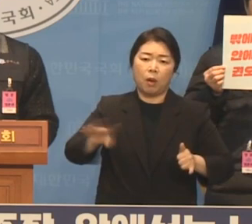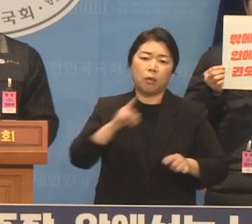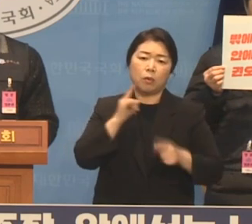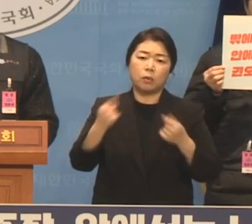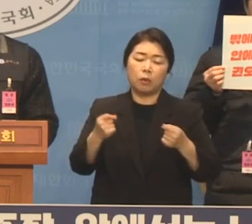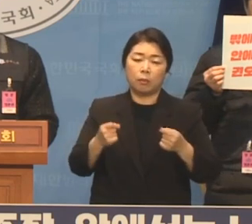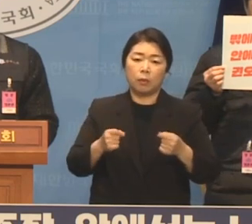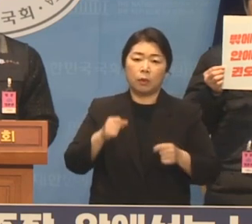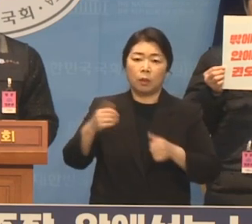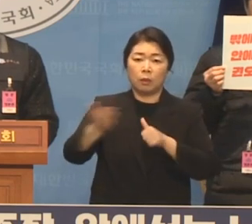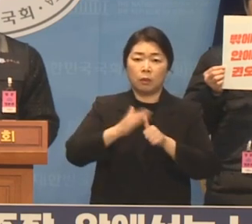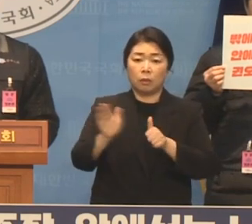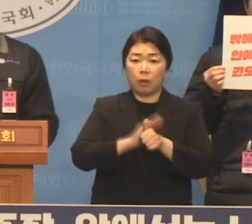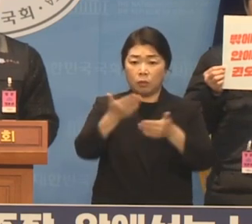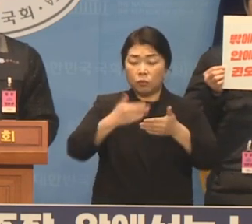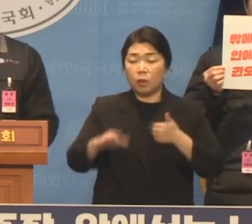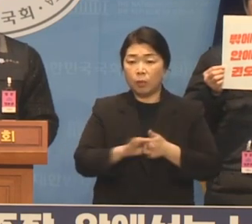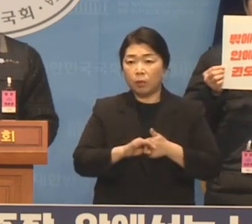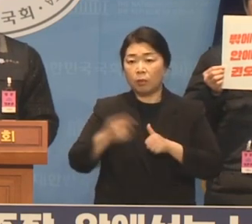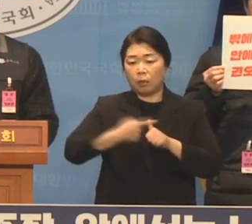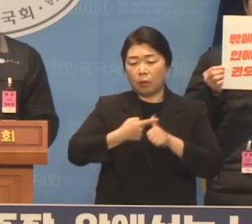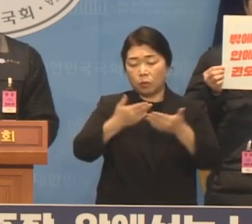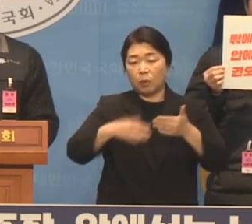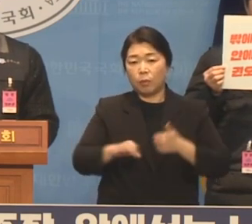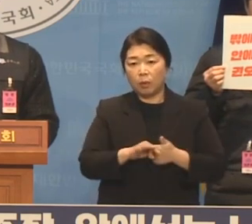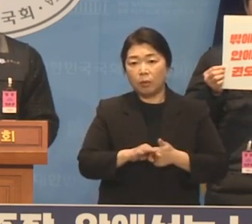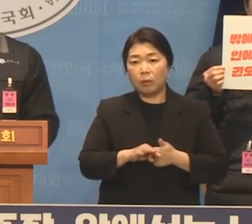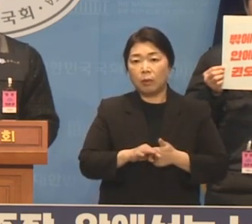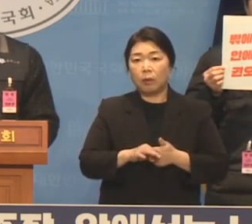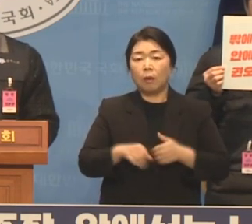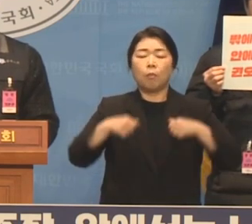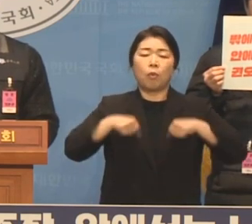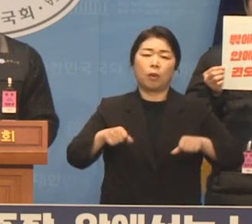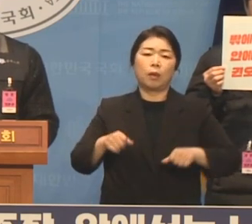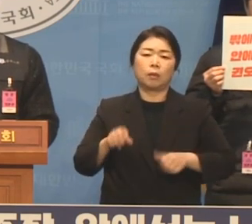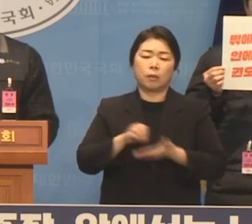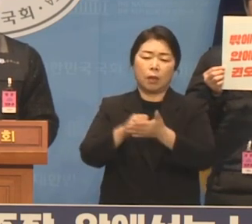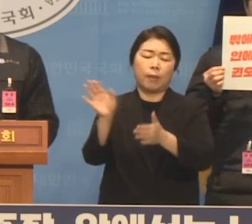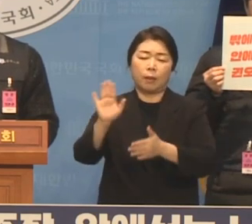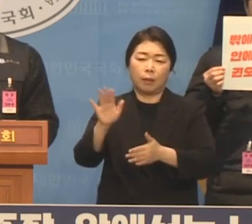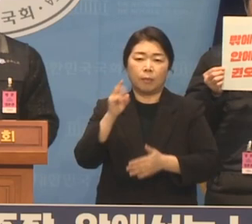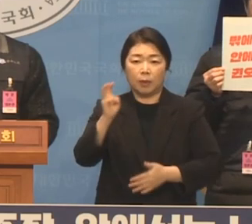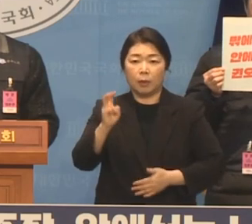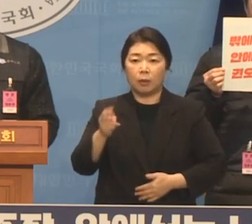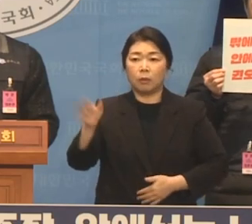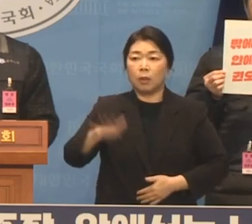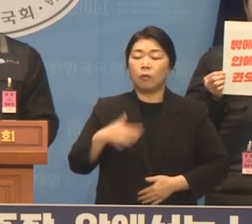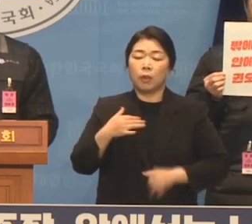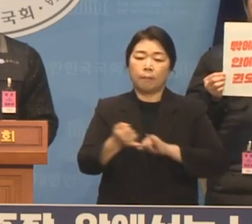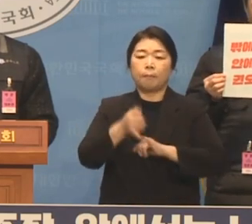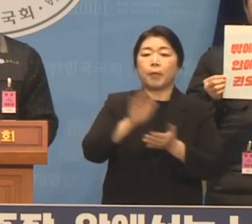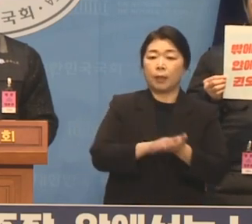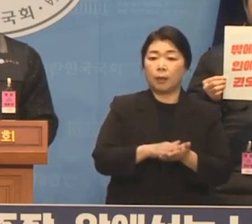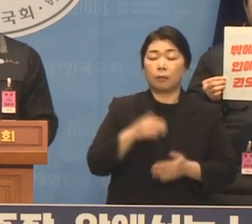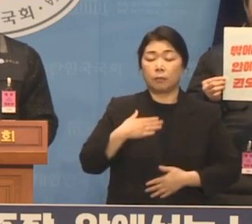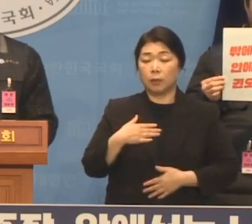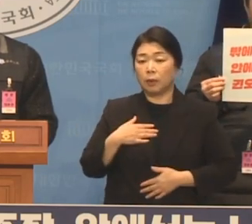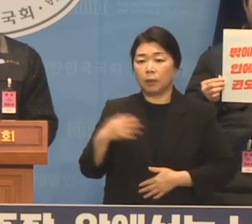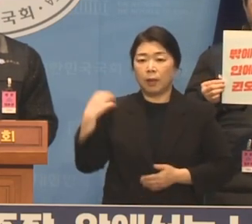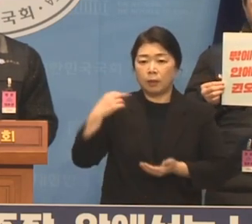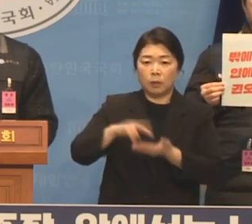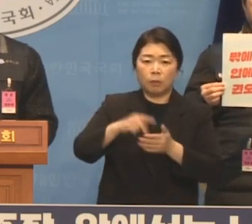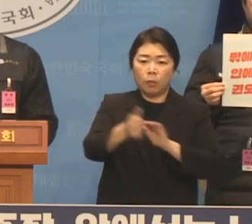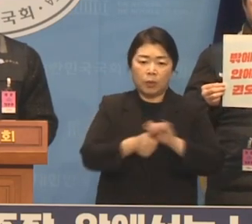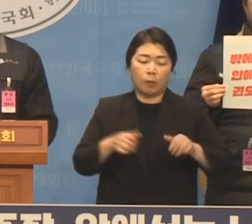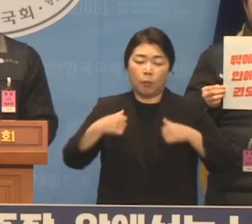안 했을 겁니다. 하지만 돌아가지 않겠습니다. 이대로 돌아선다면 우리는 하나도 변하지 않는 정글